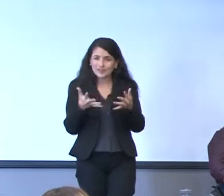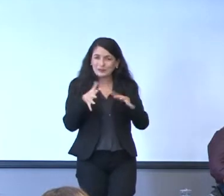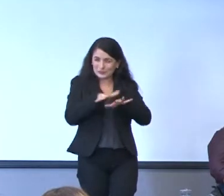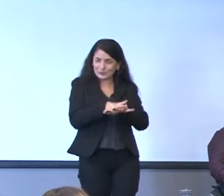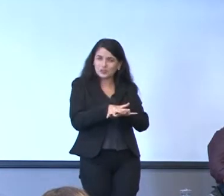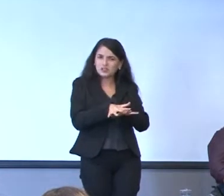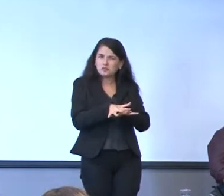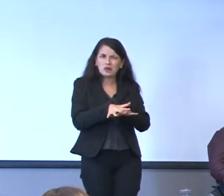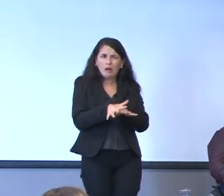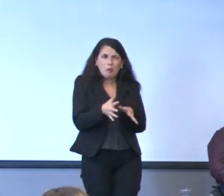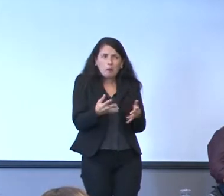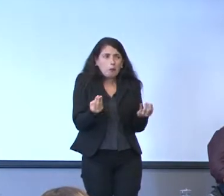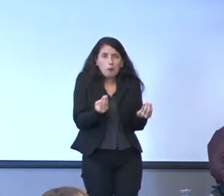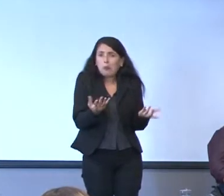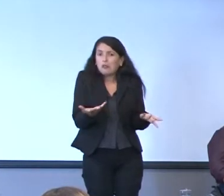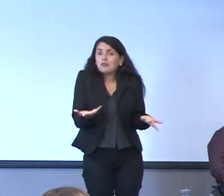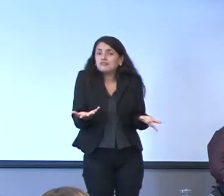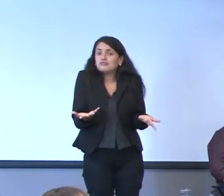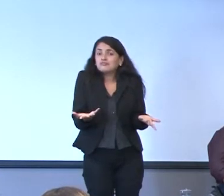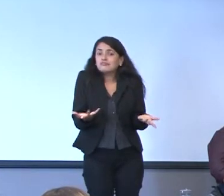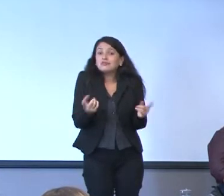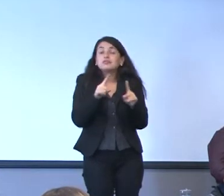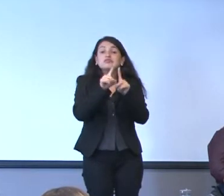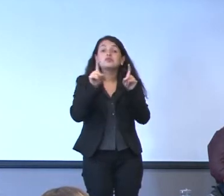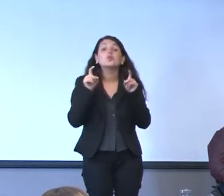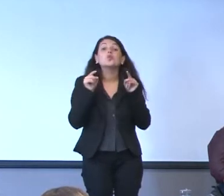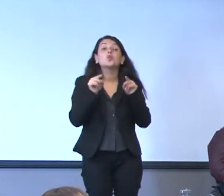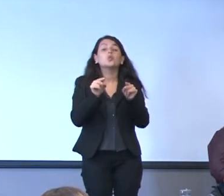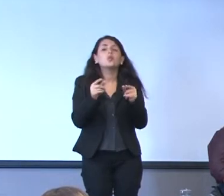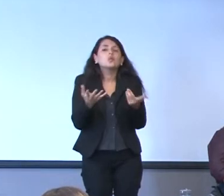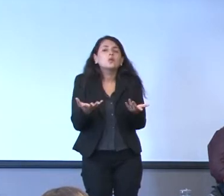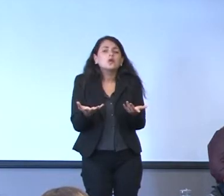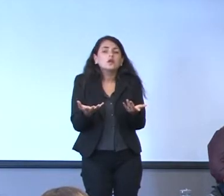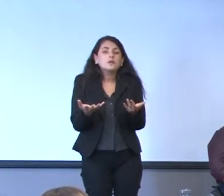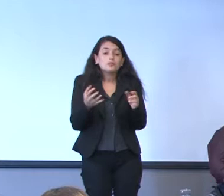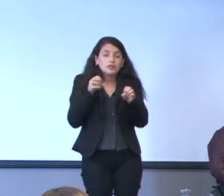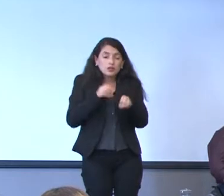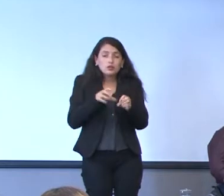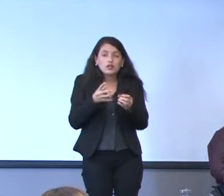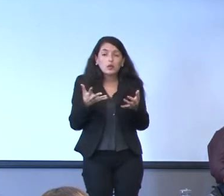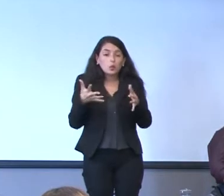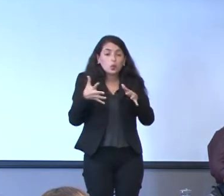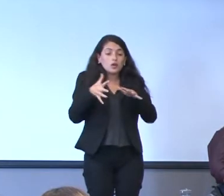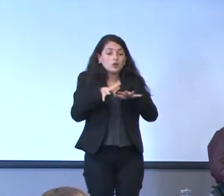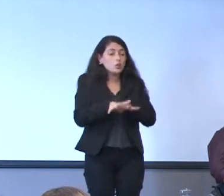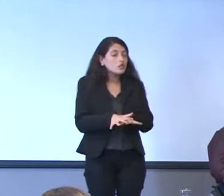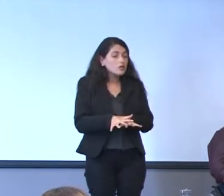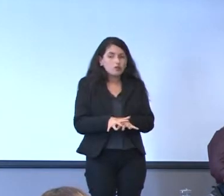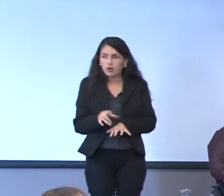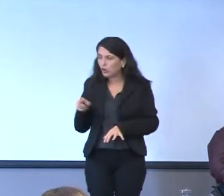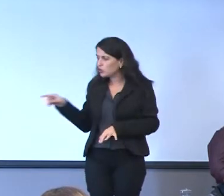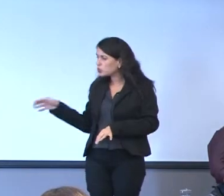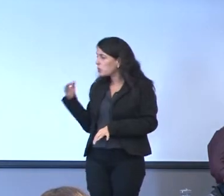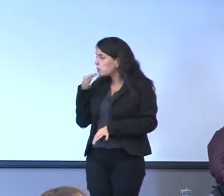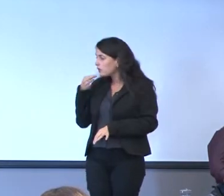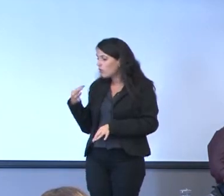inclusiva. O que é educação inclusiva na definição de